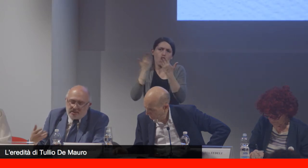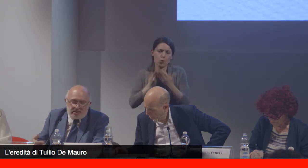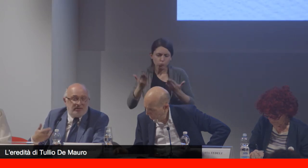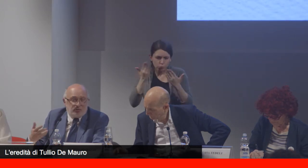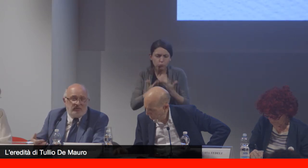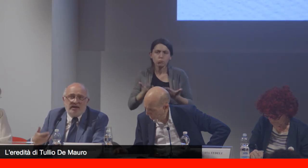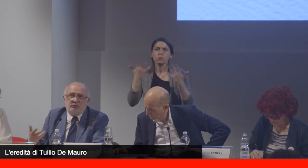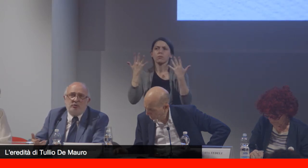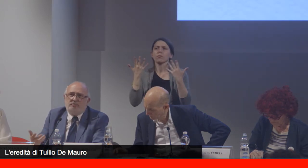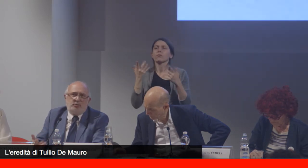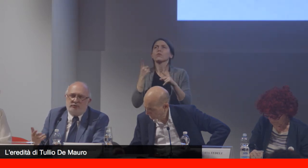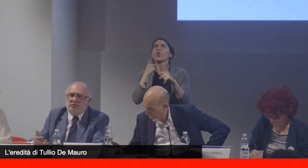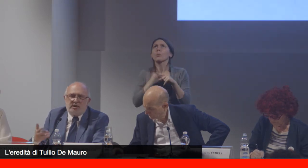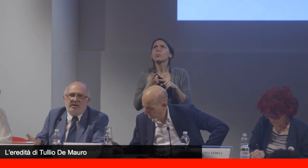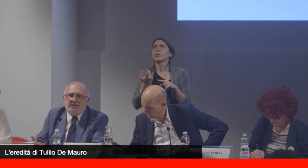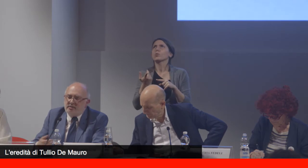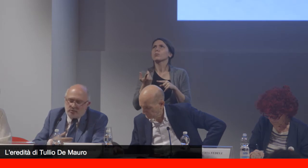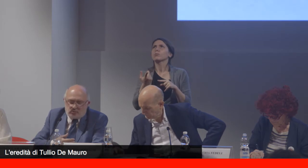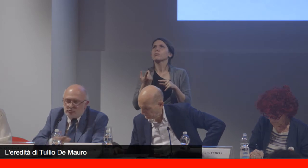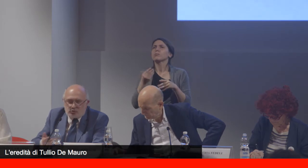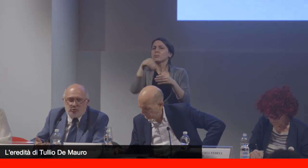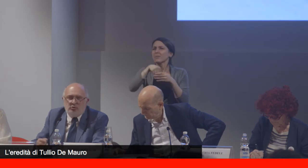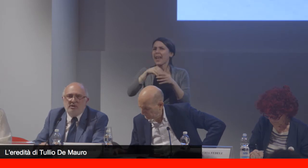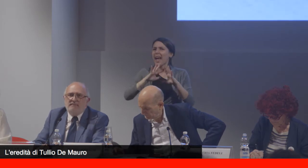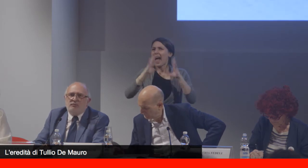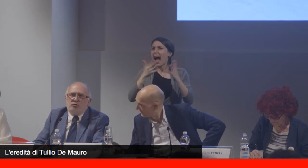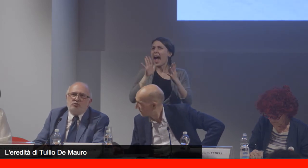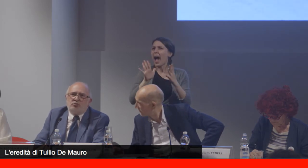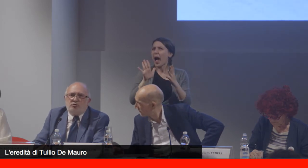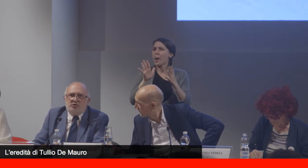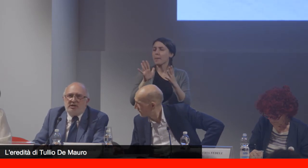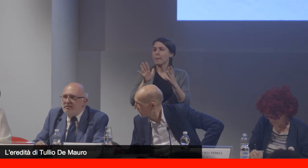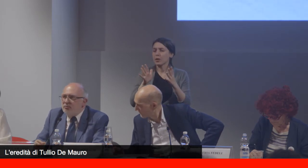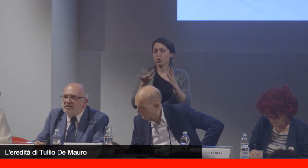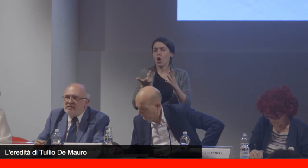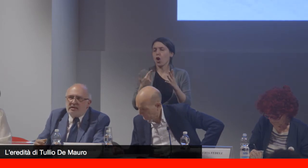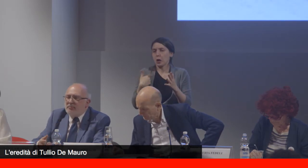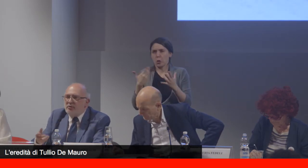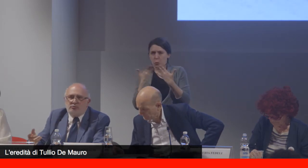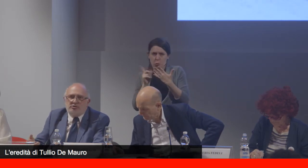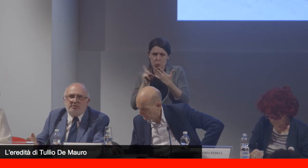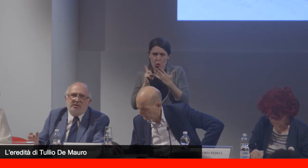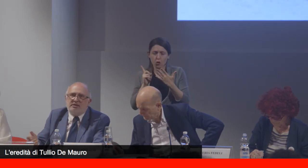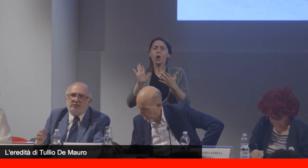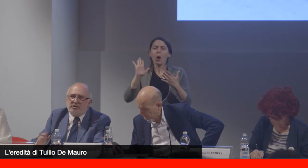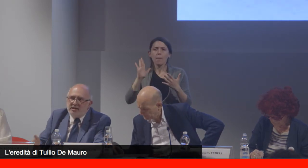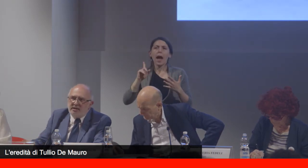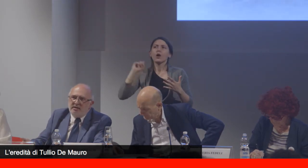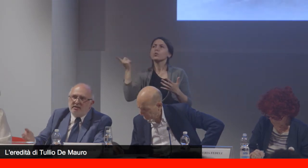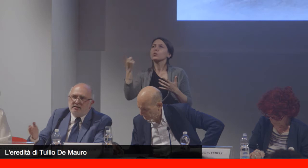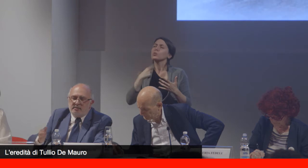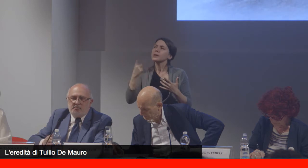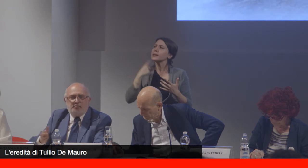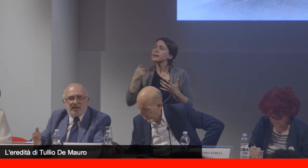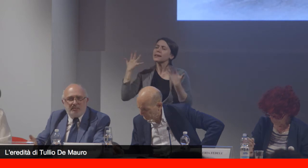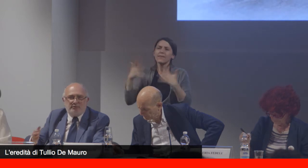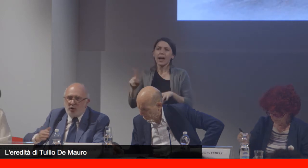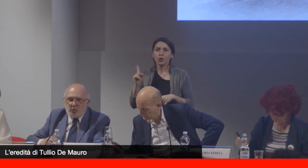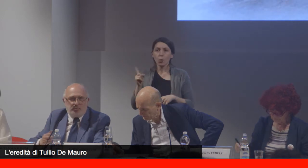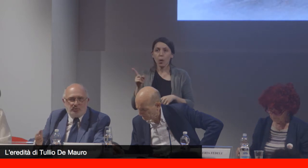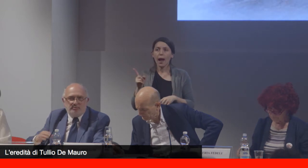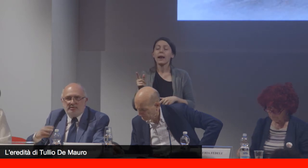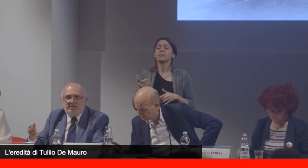studi, innovando profondamente. Io non sono uno studioso di linguistica, però tutti mi dicono che